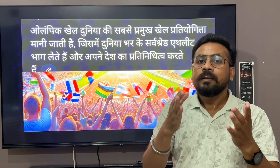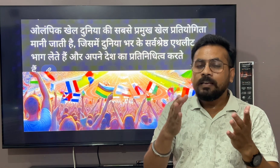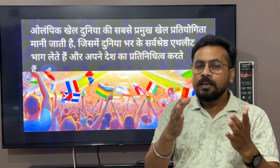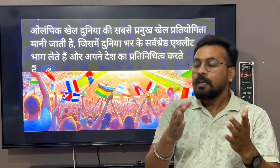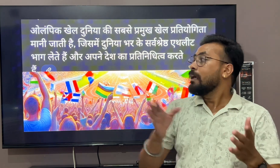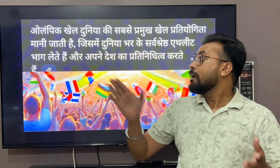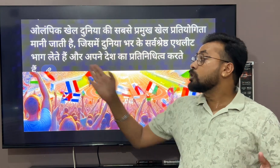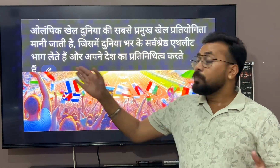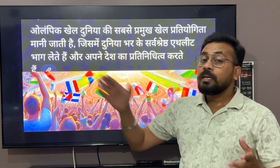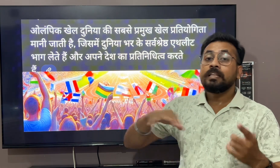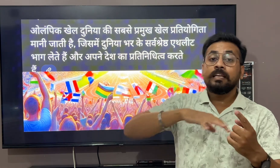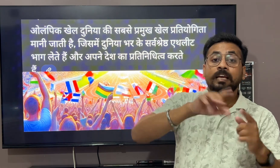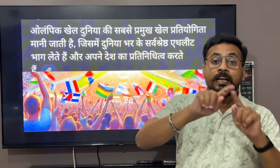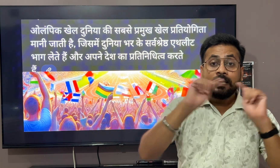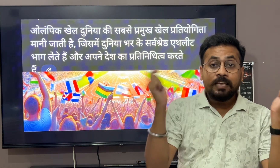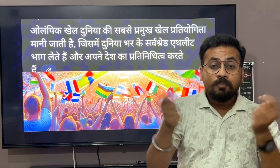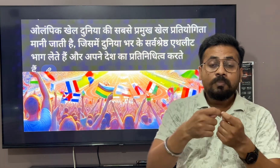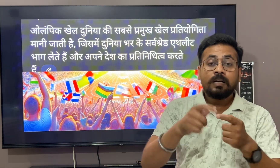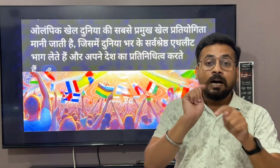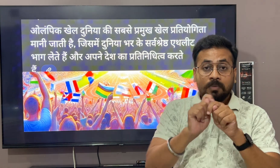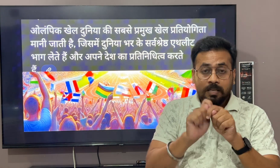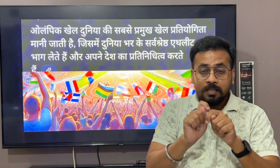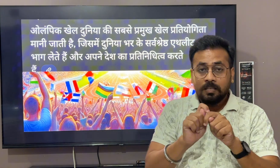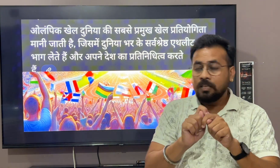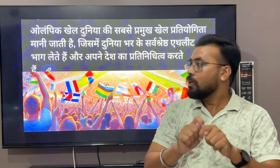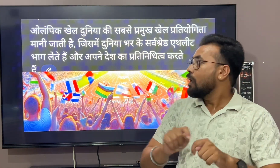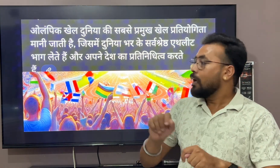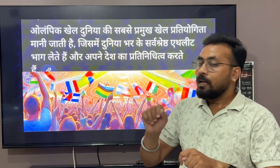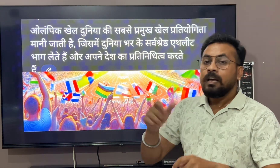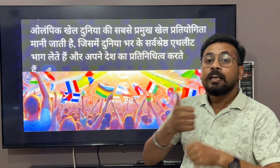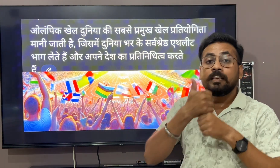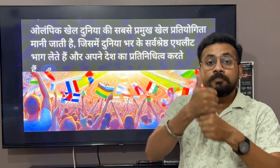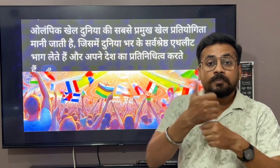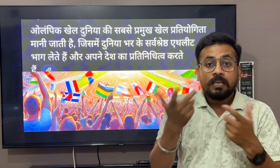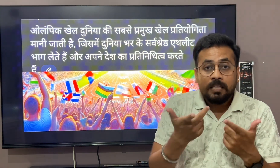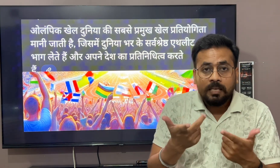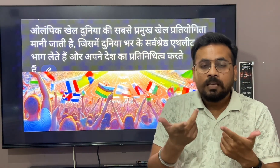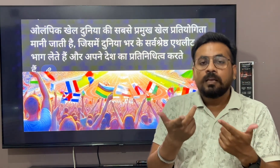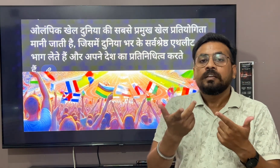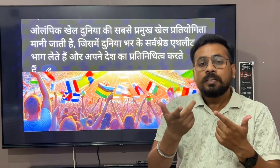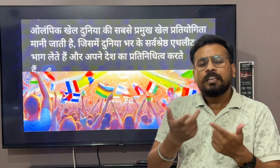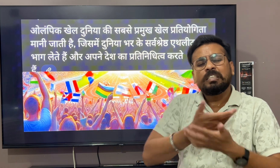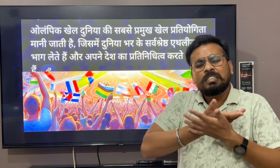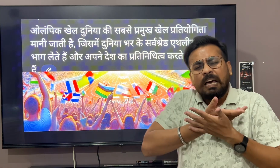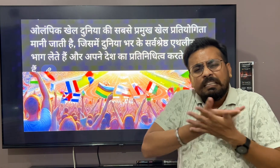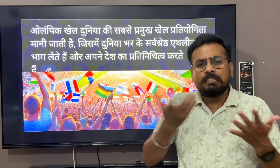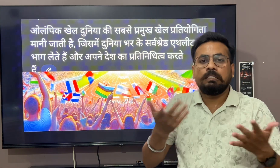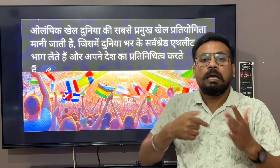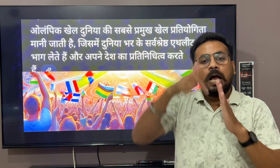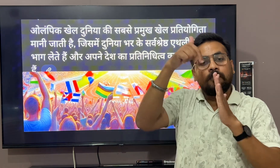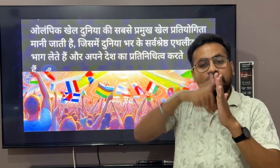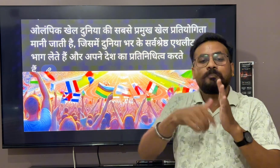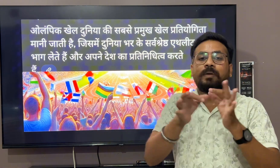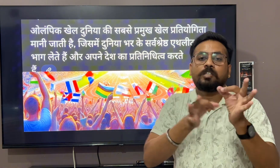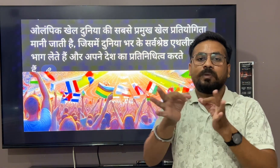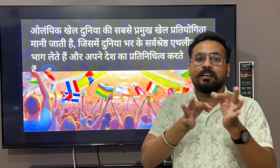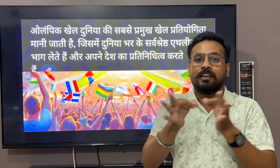है, इसमें कितने टीम काम करती थी, है ना, गिफ्ट क्या थे, ठीक है, ये सारी चीजें हम डीप में एक्सप्लेन करेंगे, ठीक